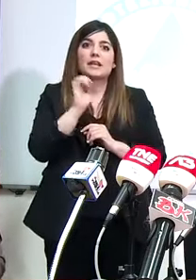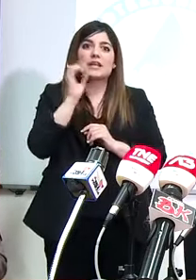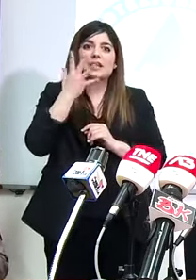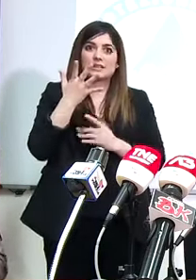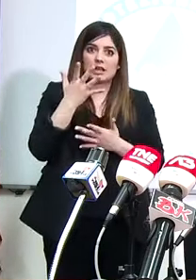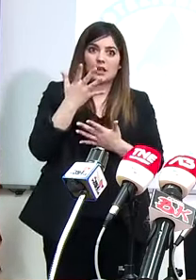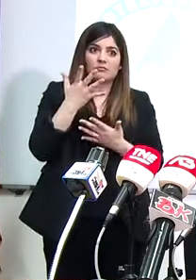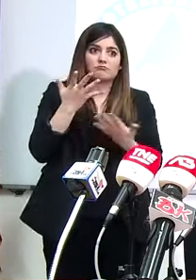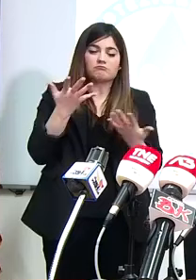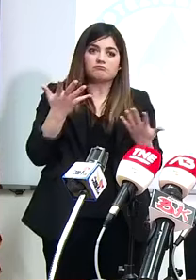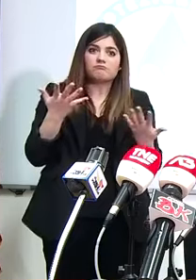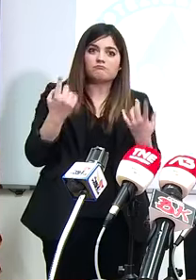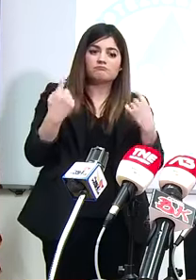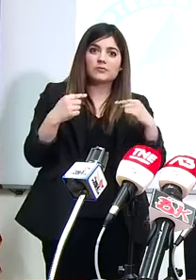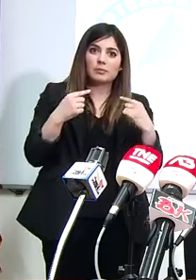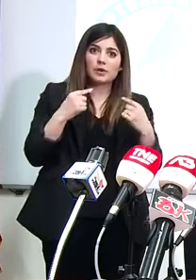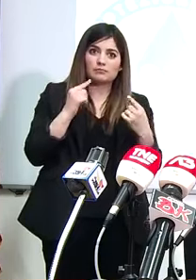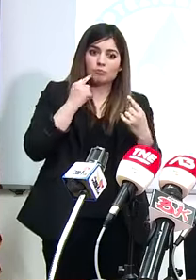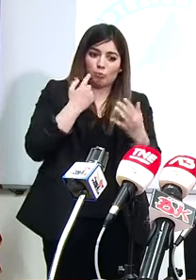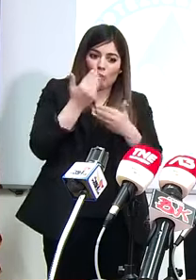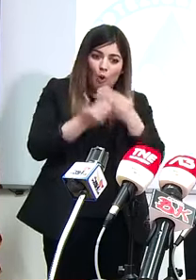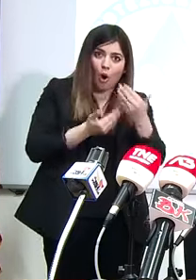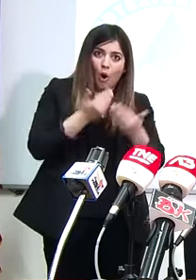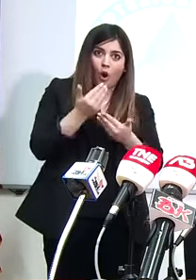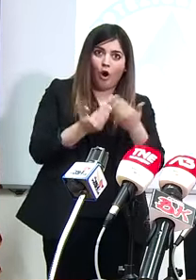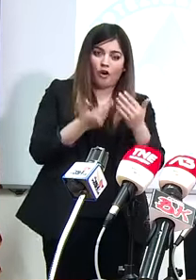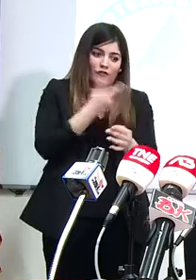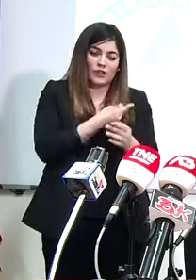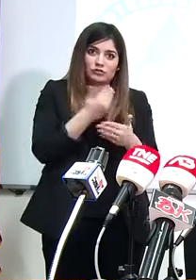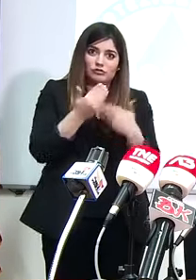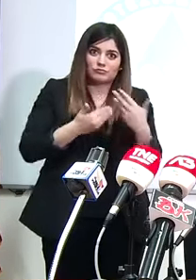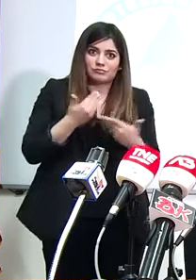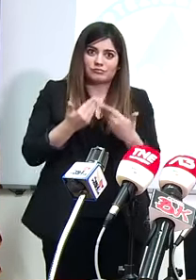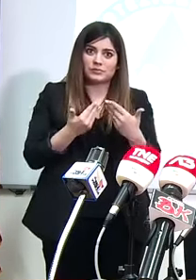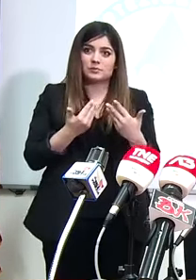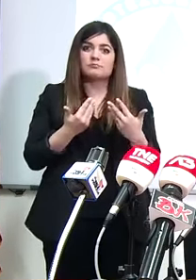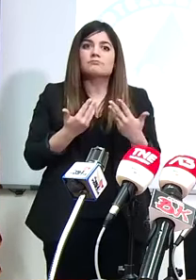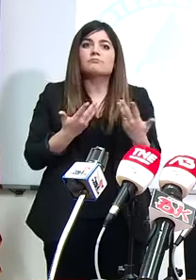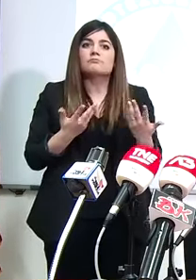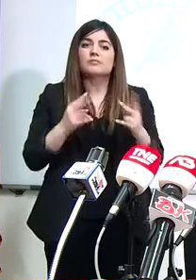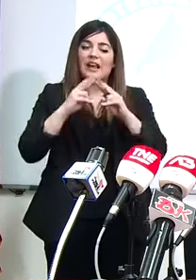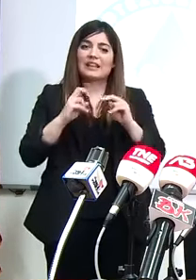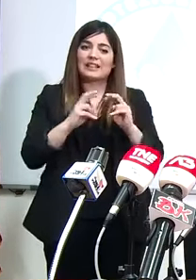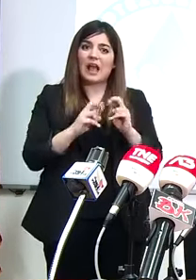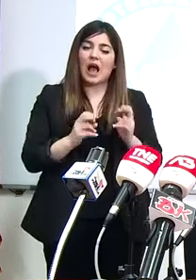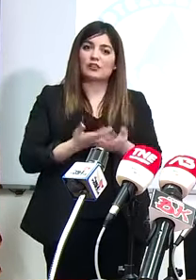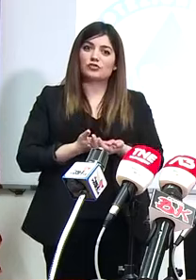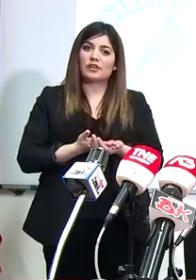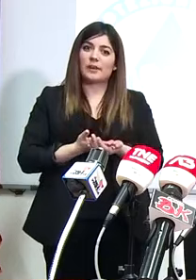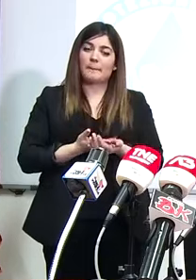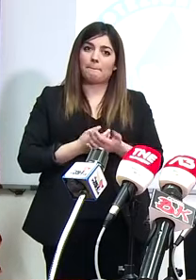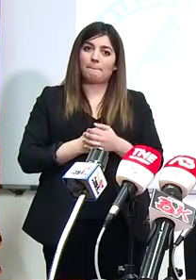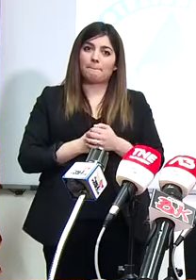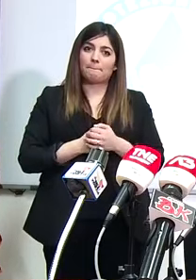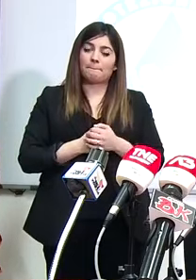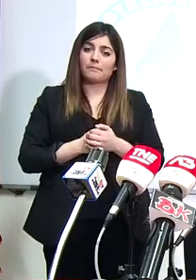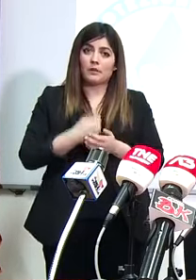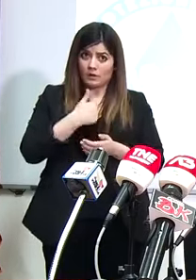qualche cosa di buono di vaccino saranno ma questo non ve lo sappiamo dire noi quindi io auspico che questa